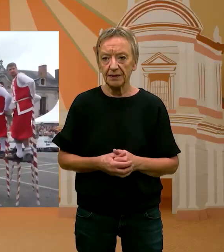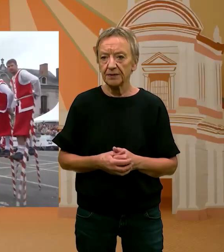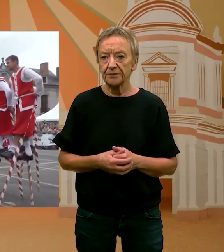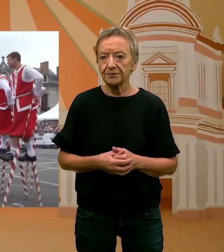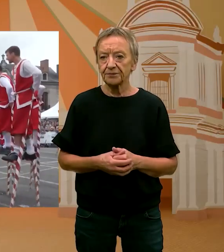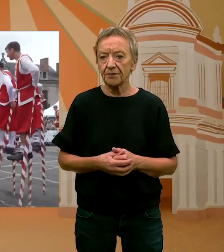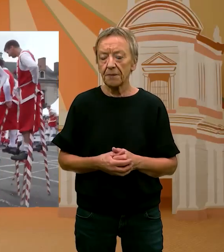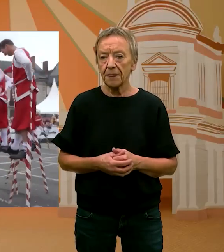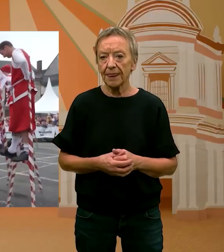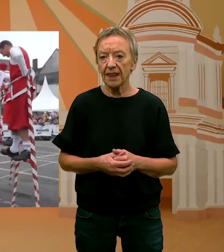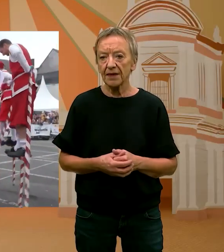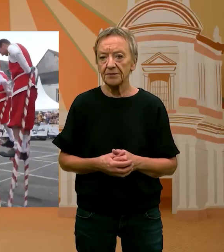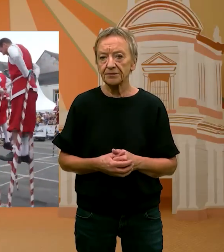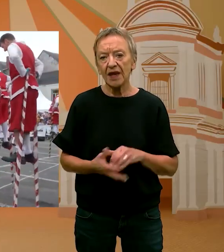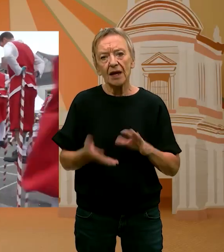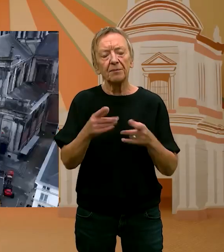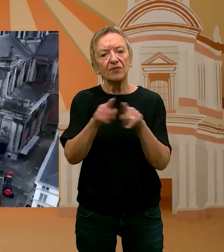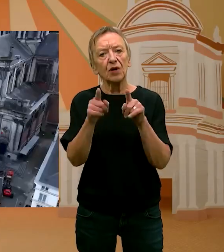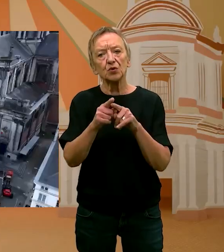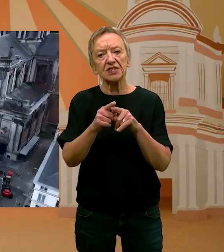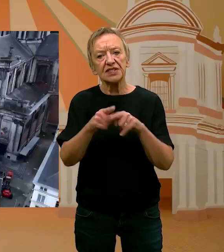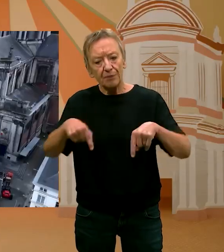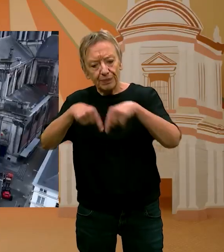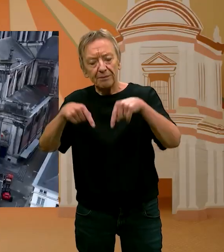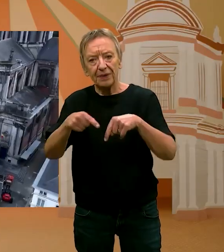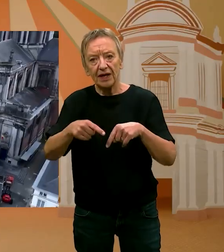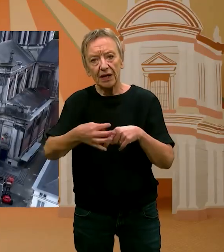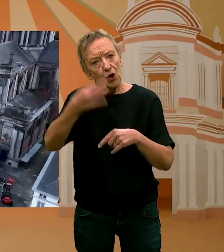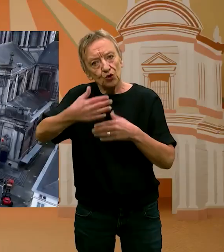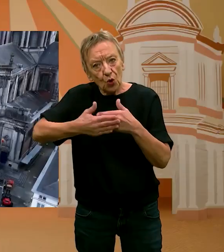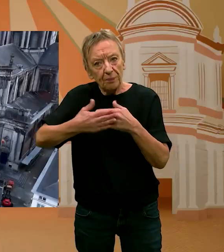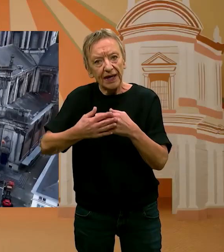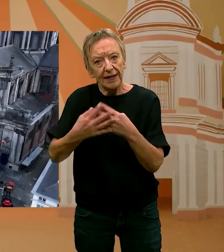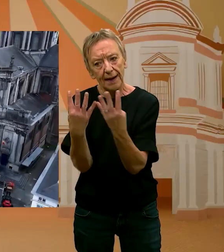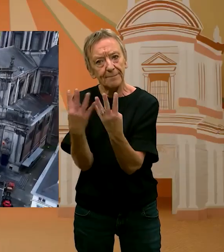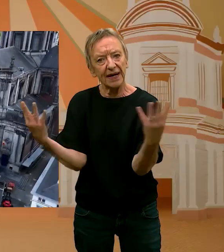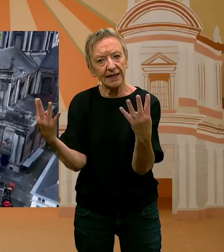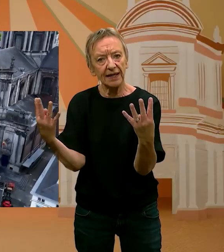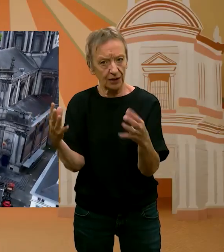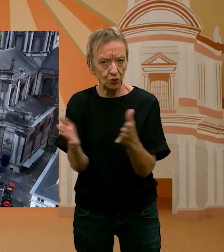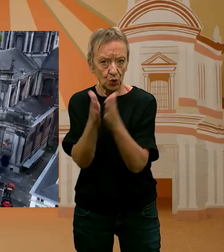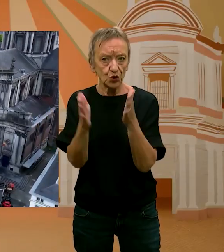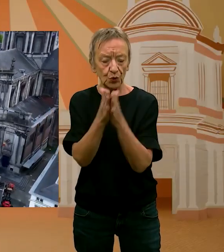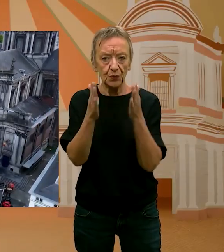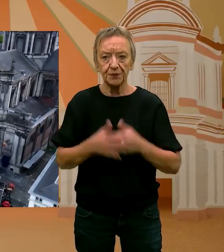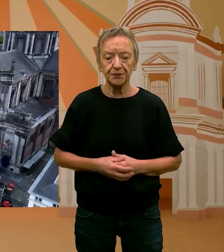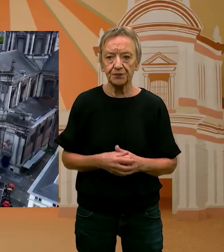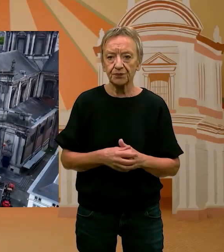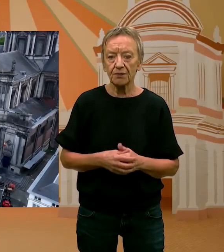reste dangereux aussi, donc c'est pas mal. On reprend ses esprits 2 minutes et on y va. Un petit mot peut-être sur la position